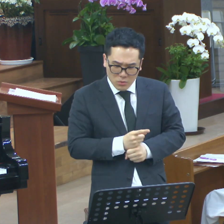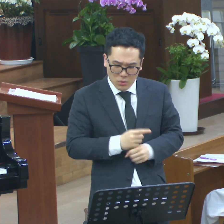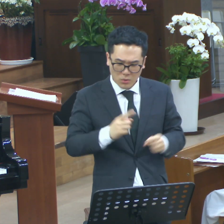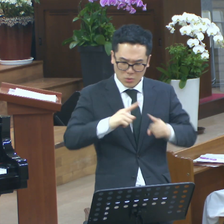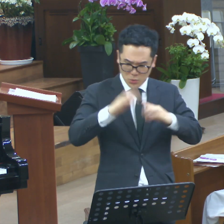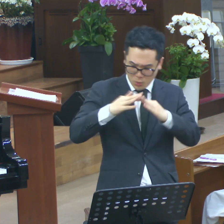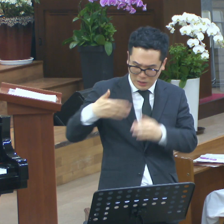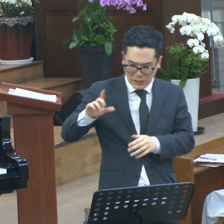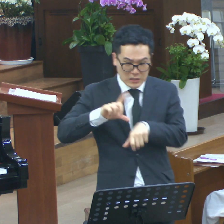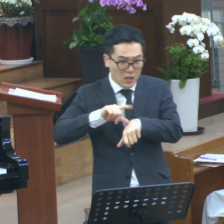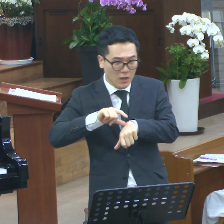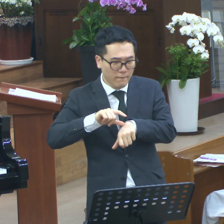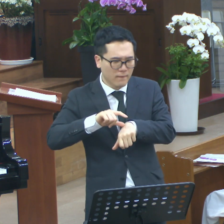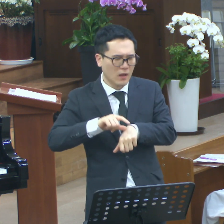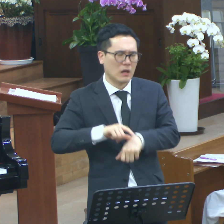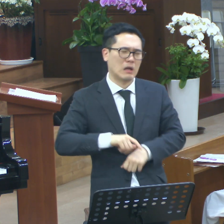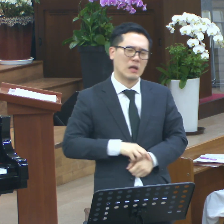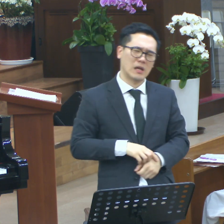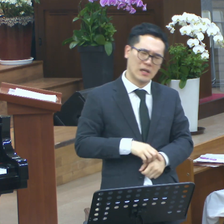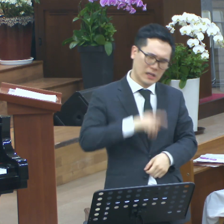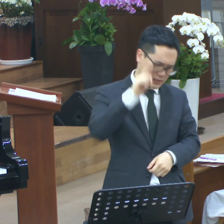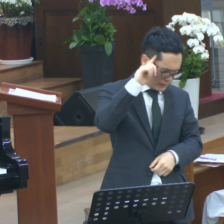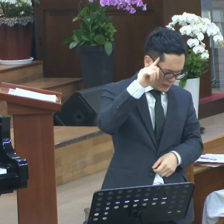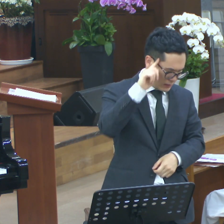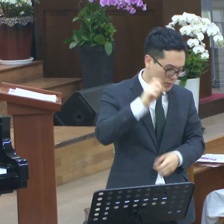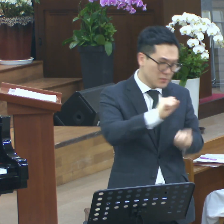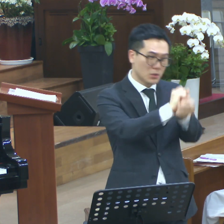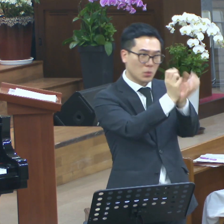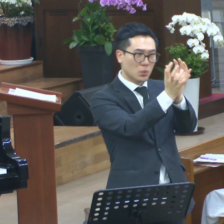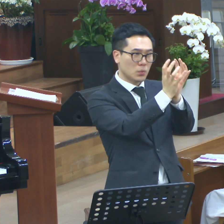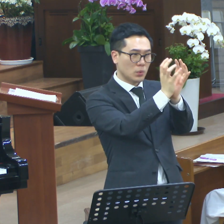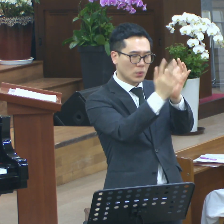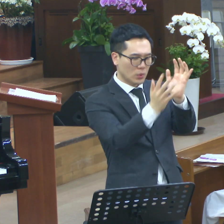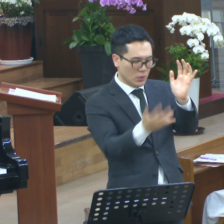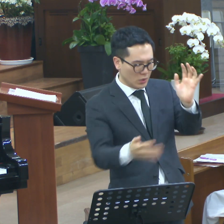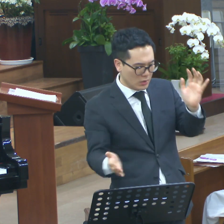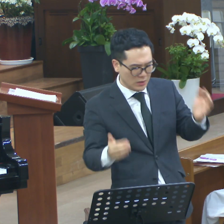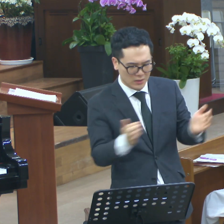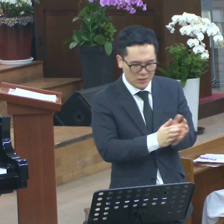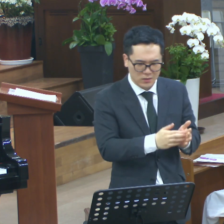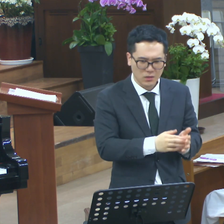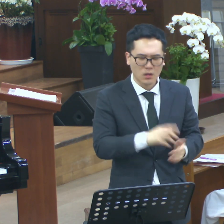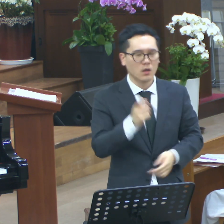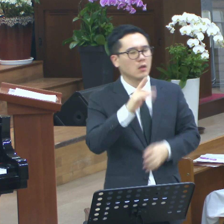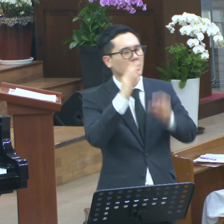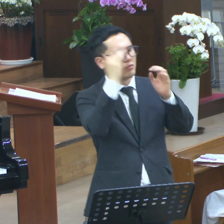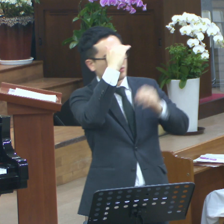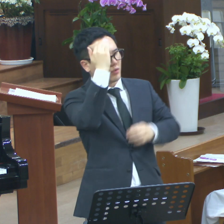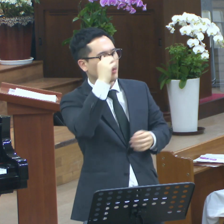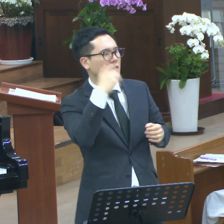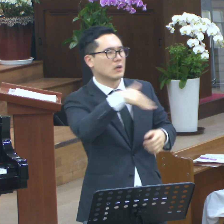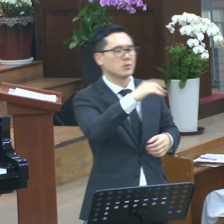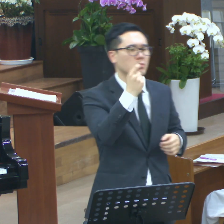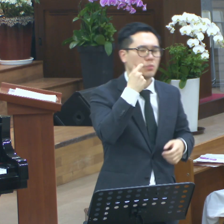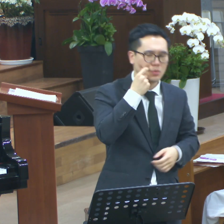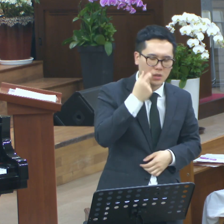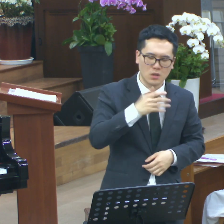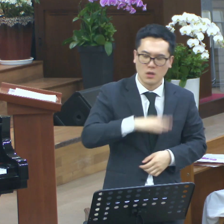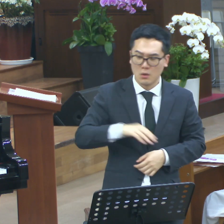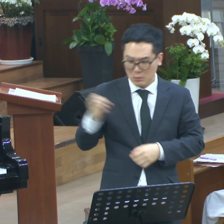꽃도 못 봤는데 벚꽃은 다 지고 이게 뭐야? 이러면서 막 오늘 또 왜 또 원래 해요? 이러면서